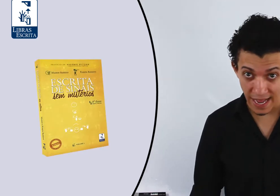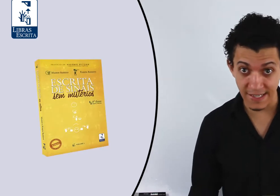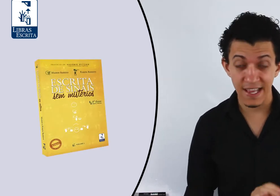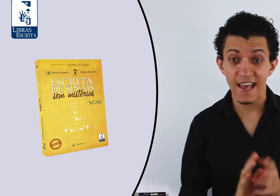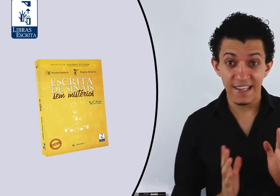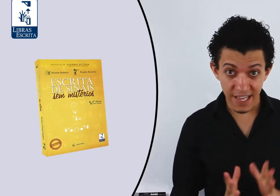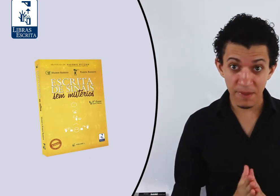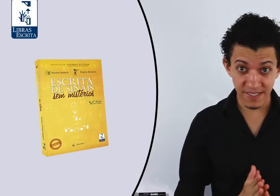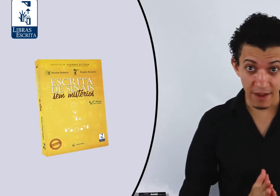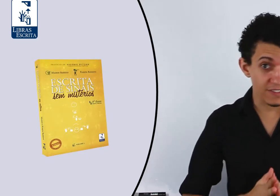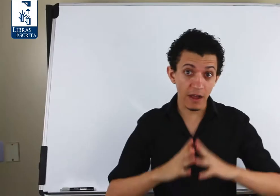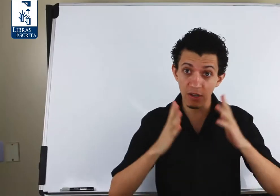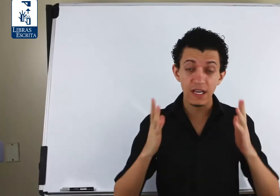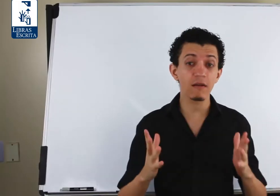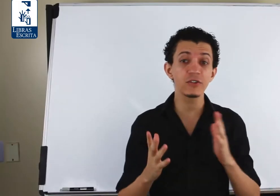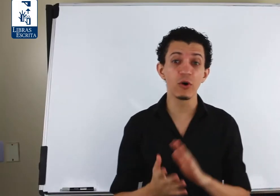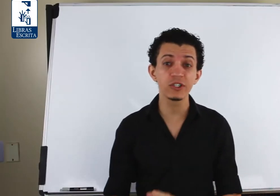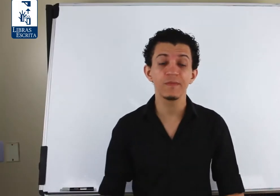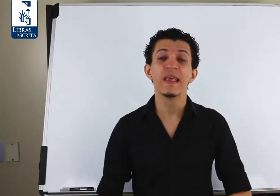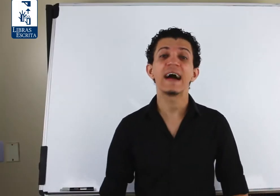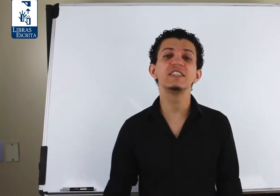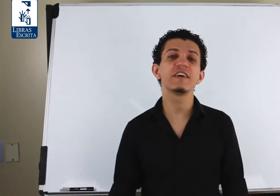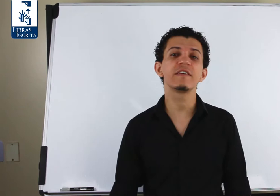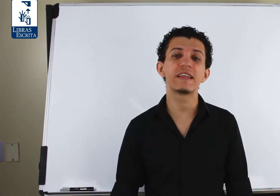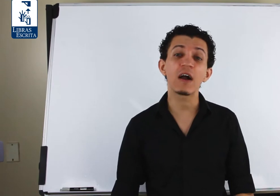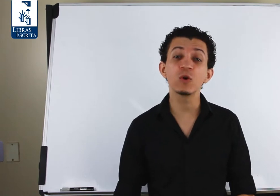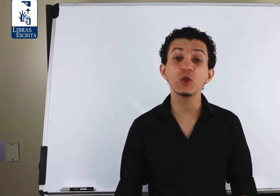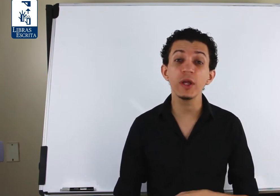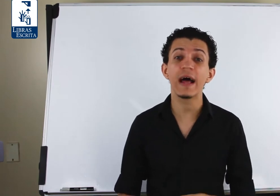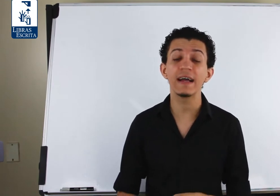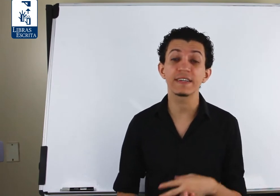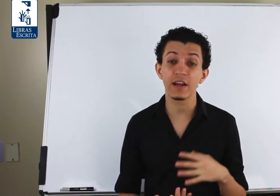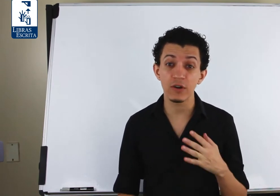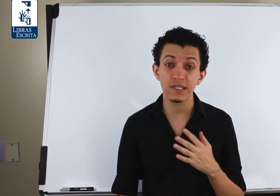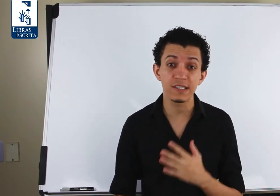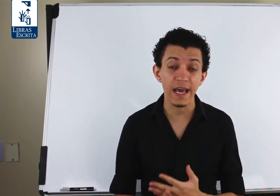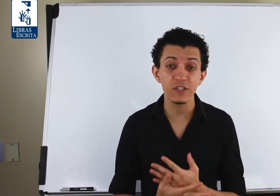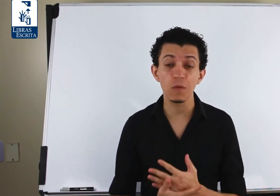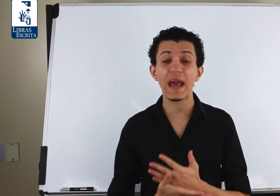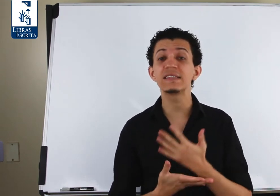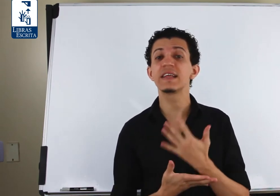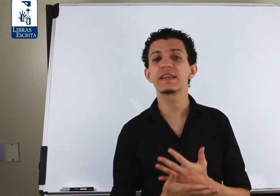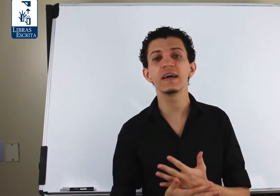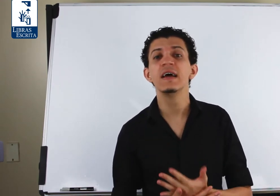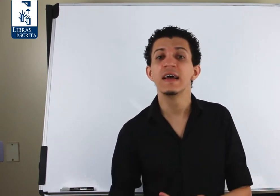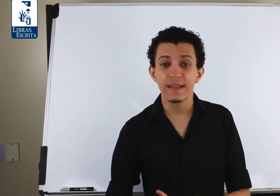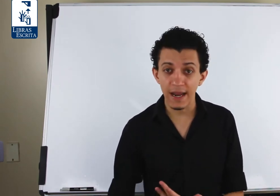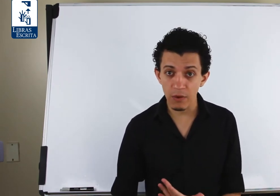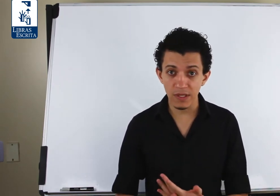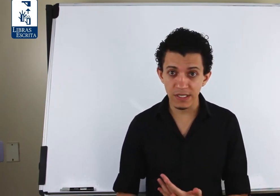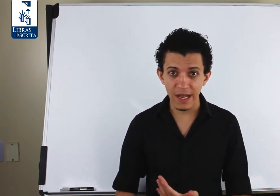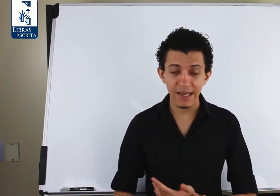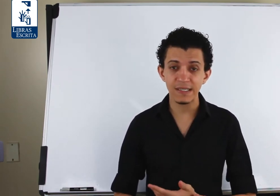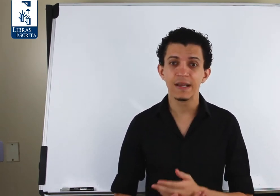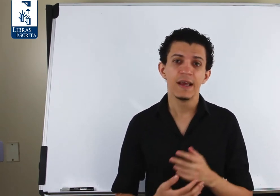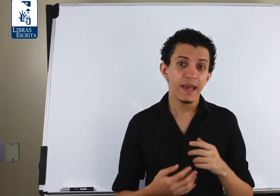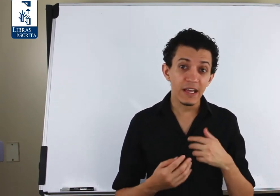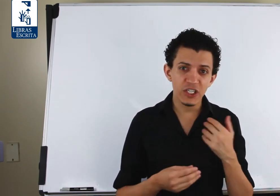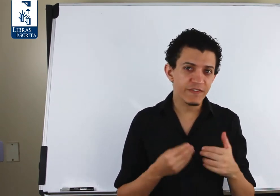Sinais Sem Mistérios. Na nossa aula de hoje, a gente vai dar continuidade àquela nossa série sobre a escrita da língua de sinais. E a gente